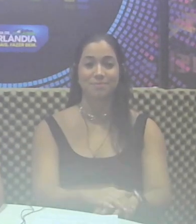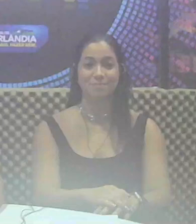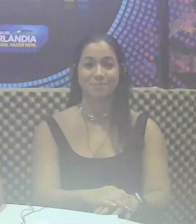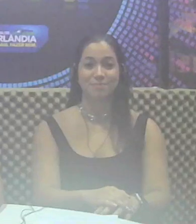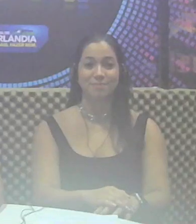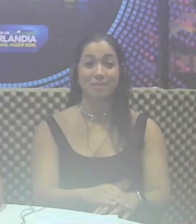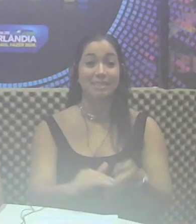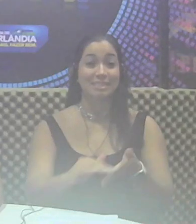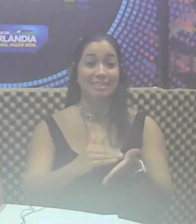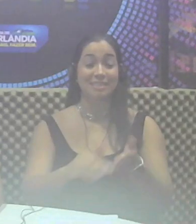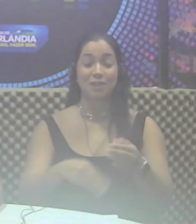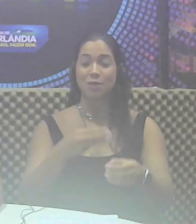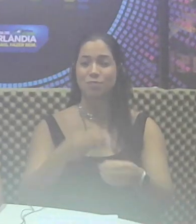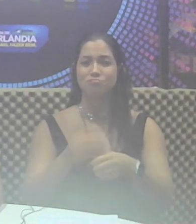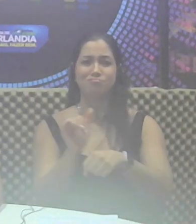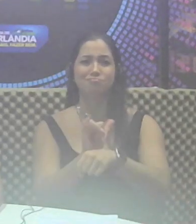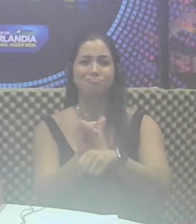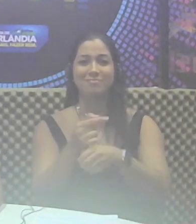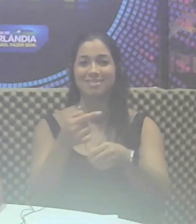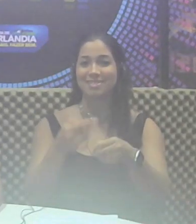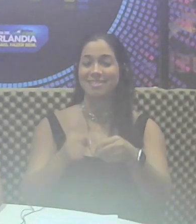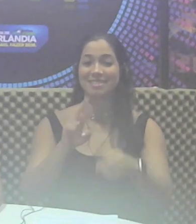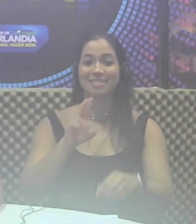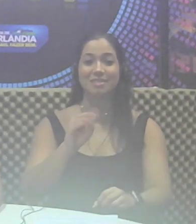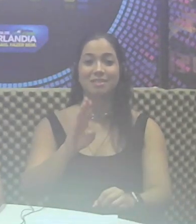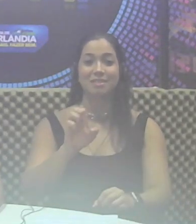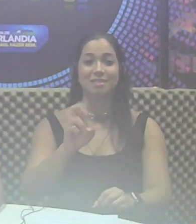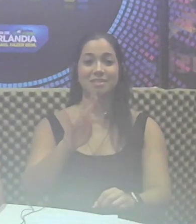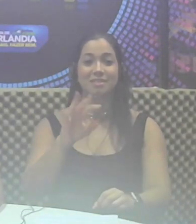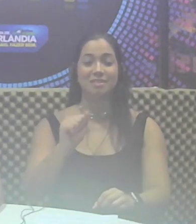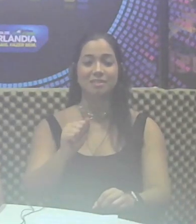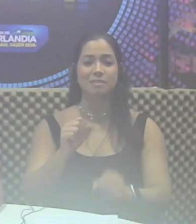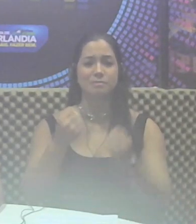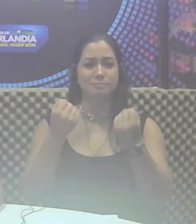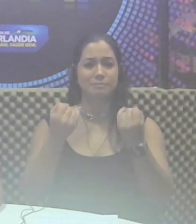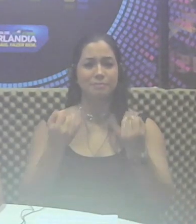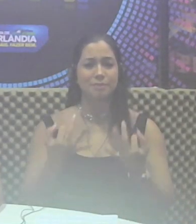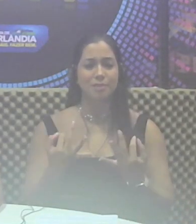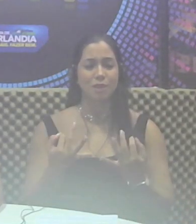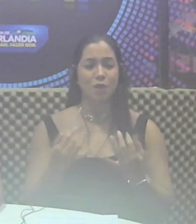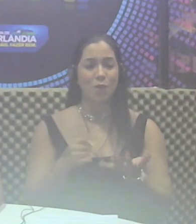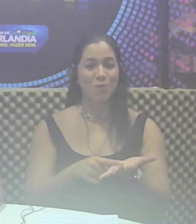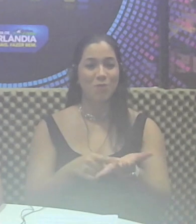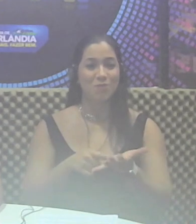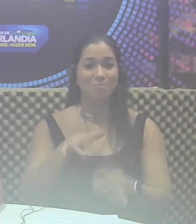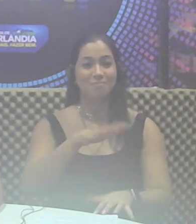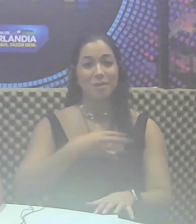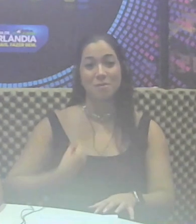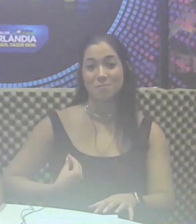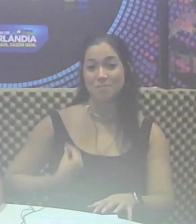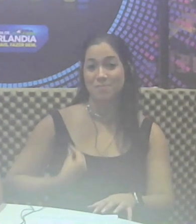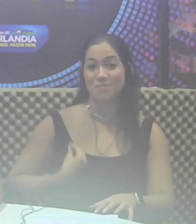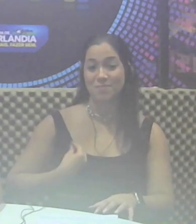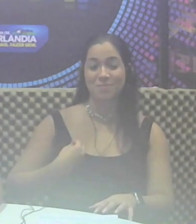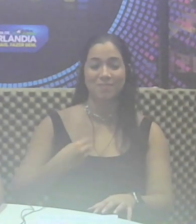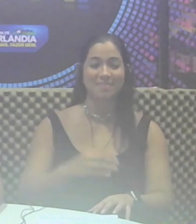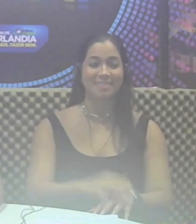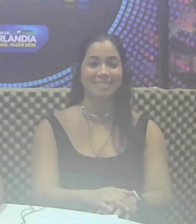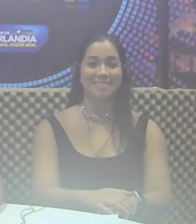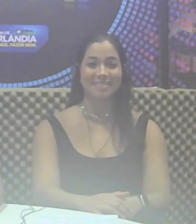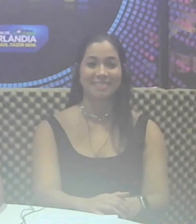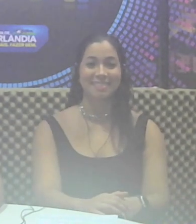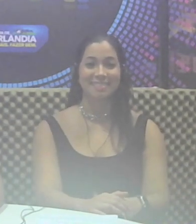A secretária municipal de Planejamento Urbano, Roberta Braga, reforça o convite para a população que reside na zona rural do